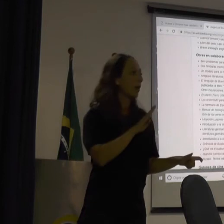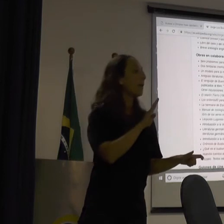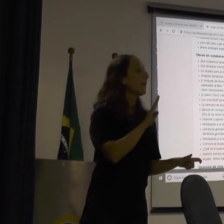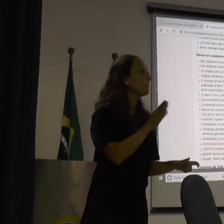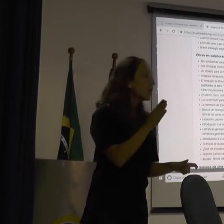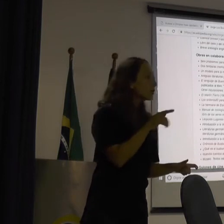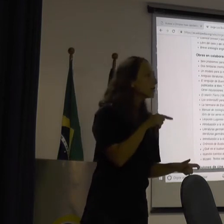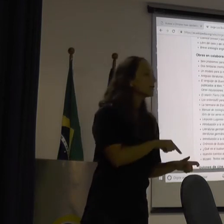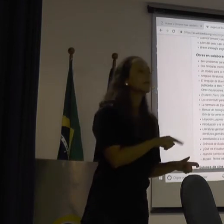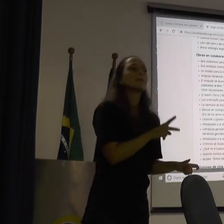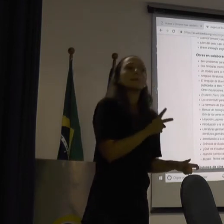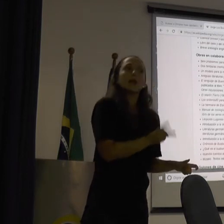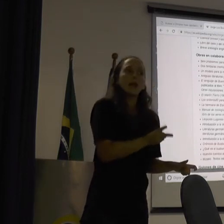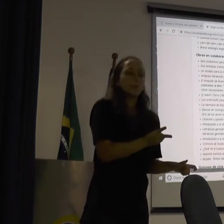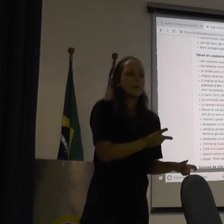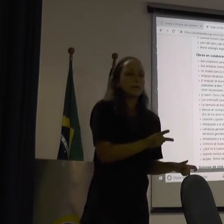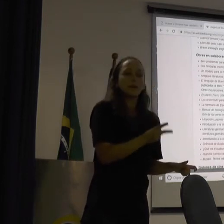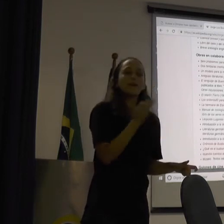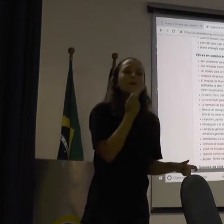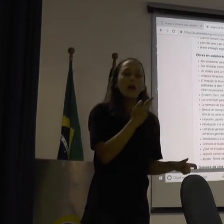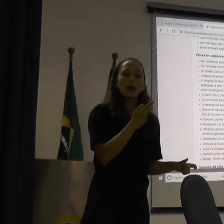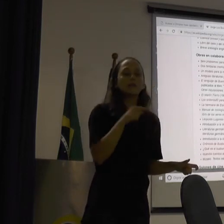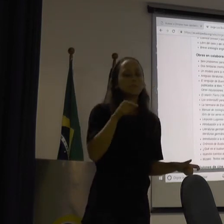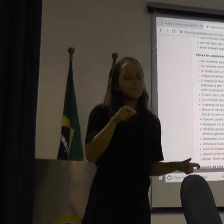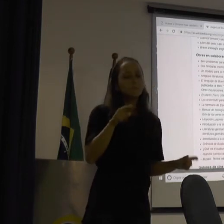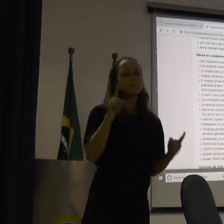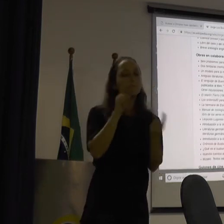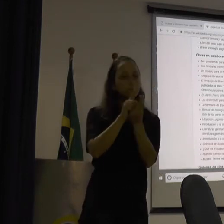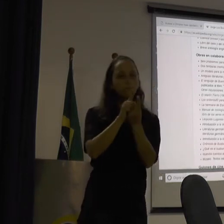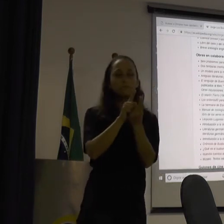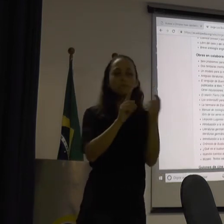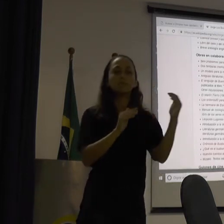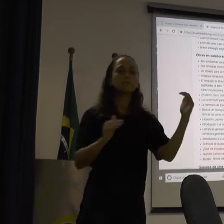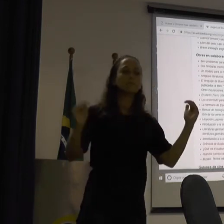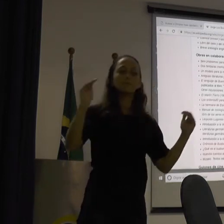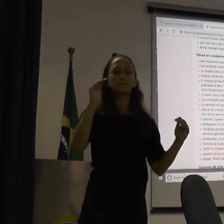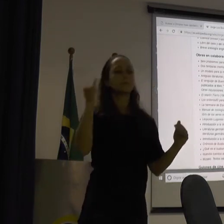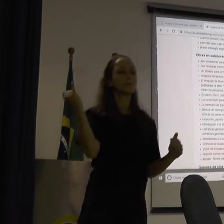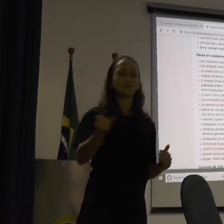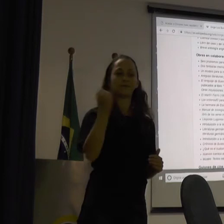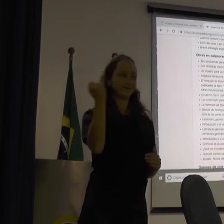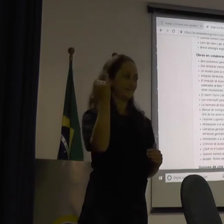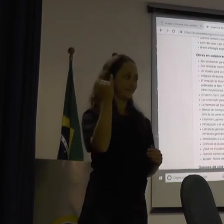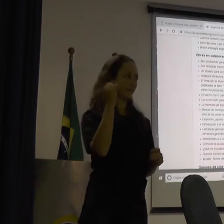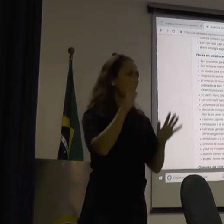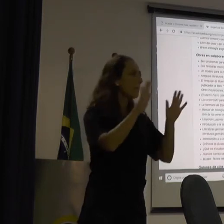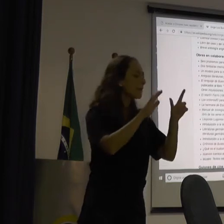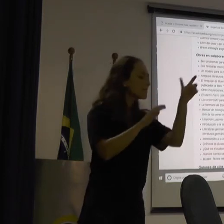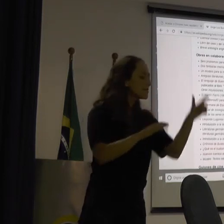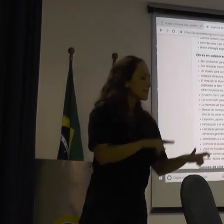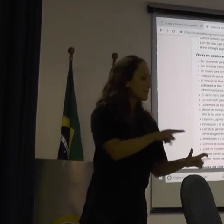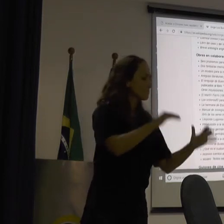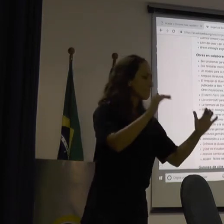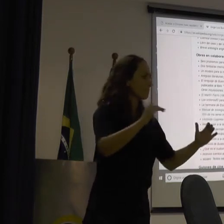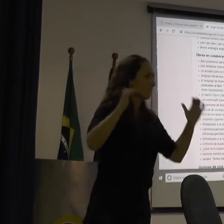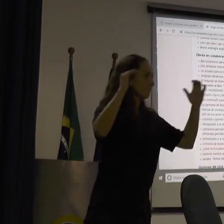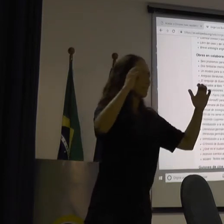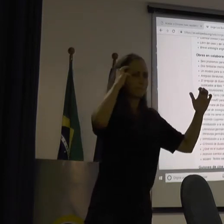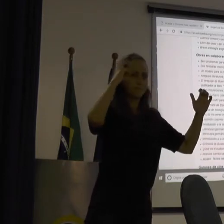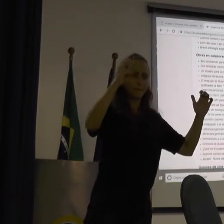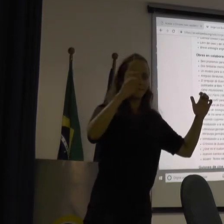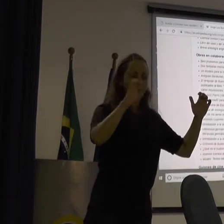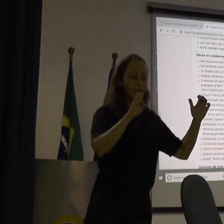o primado da oralidade. Pode parecer esquisito, né? Ele que é o erudito, o